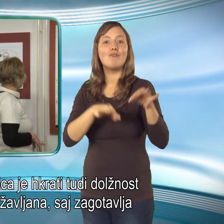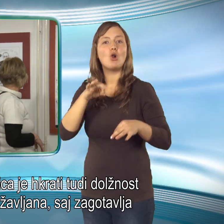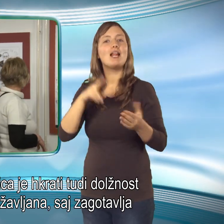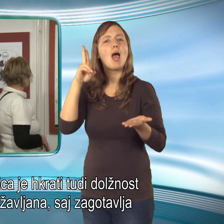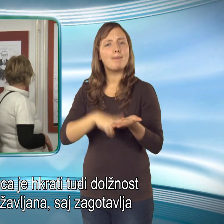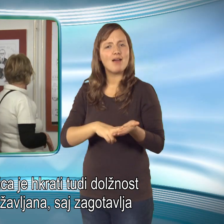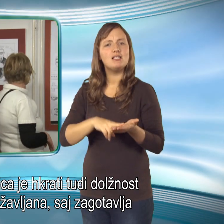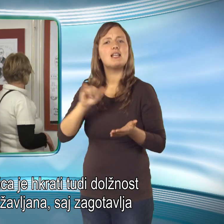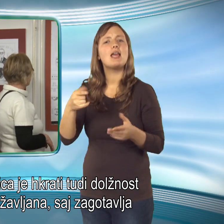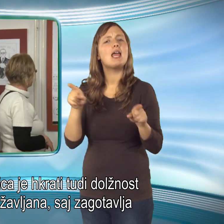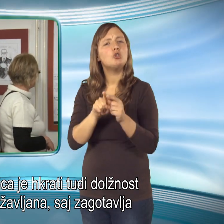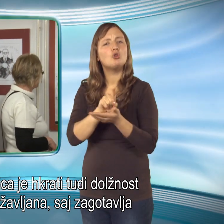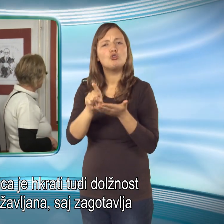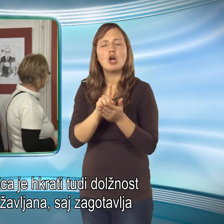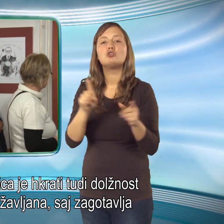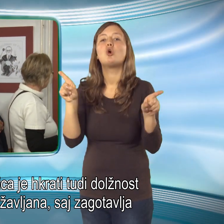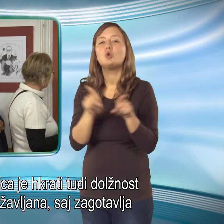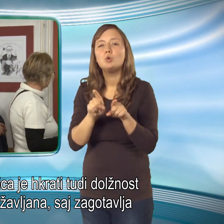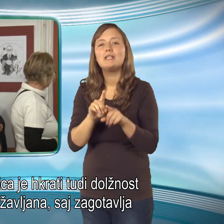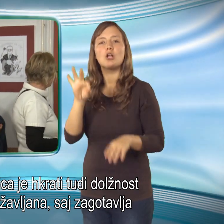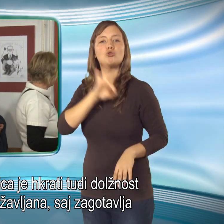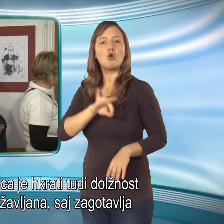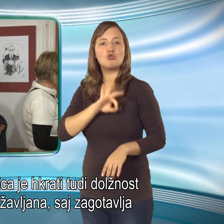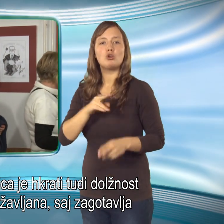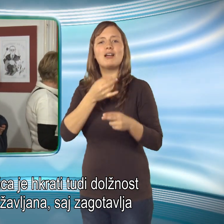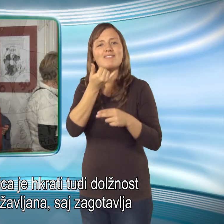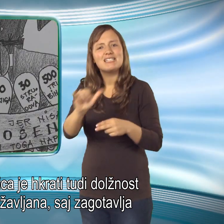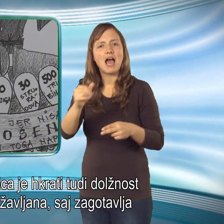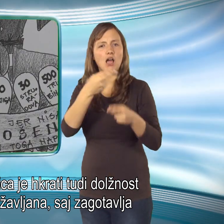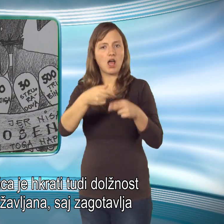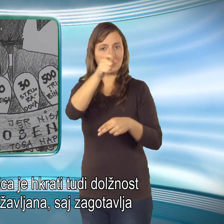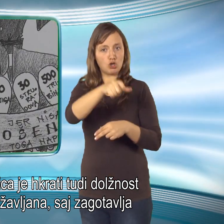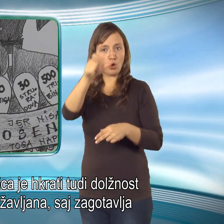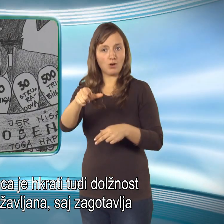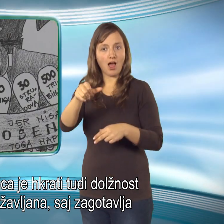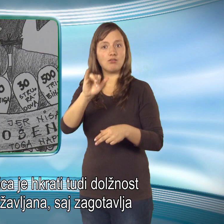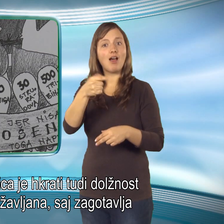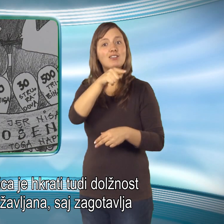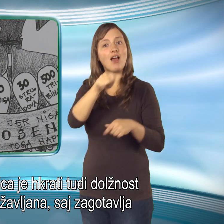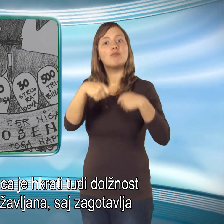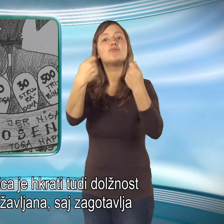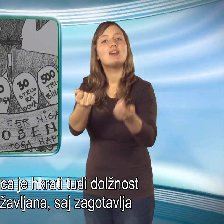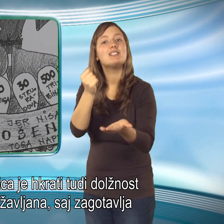Volilna pravica je hkrati tudi dolžnost vsakega državljana, saj zagotavlja uresničevanje